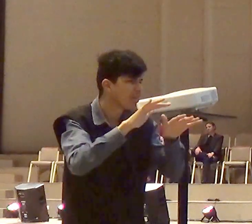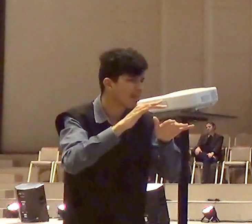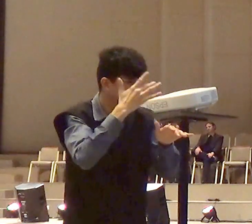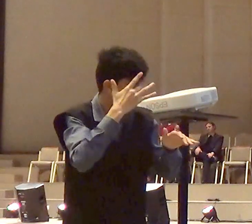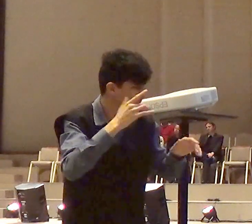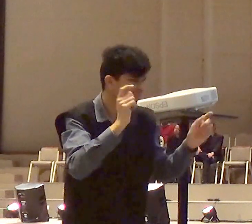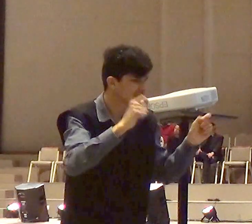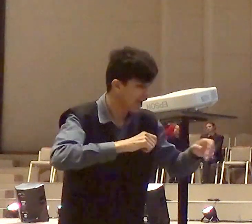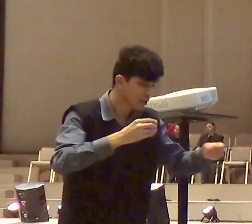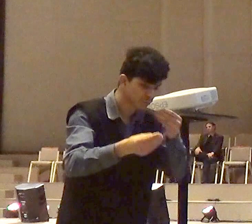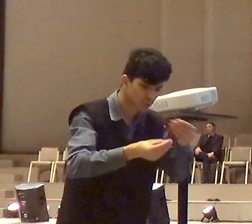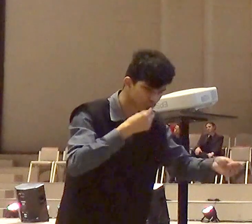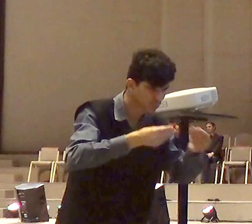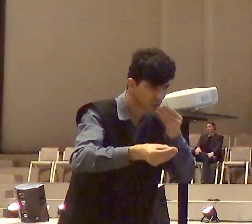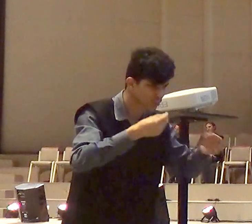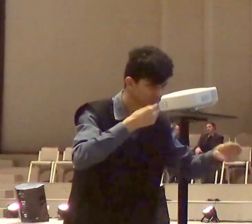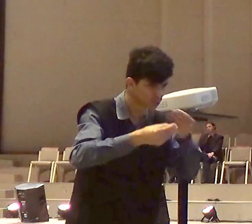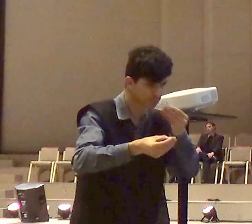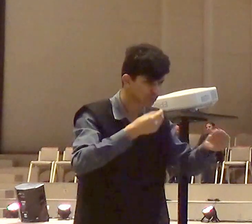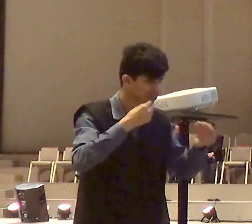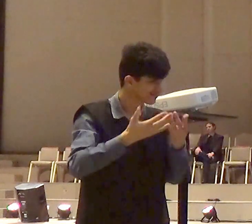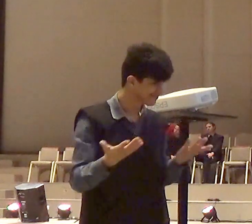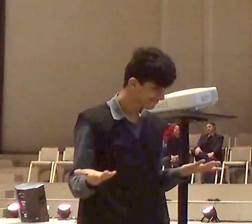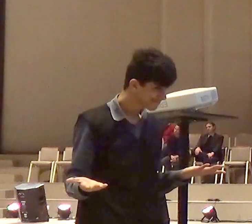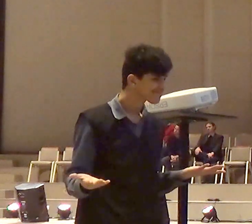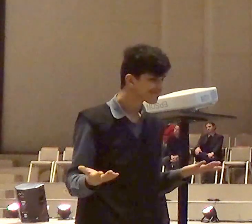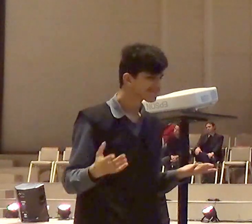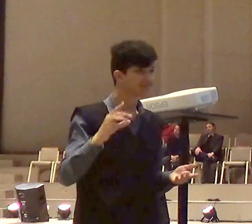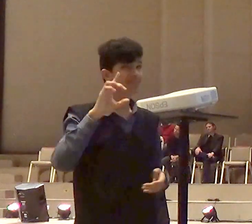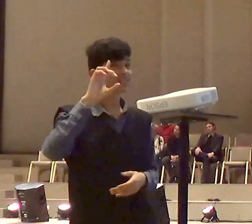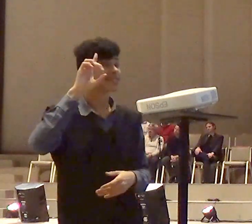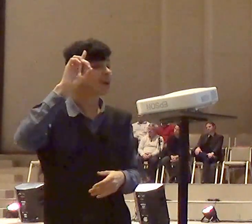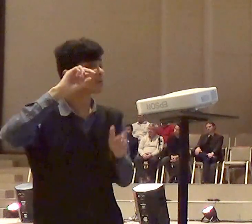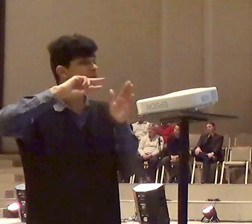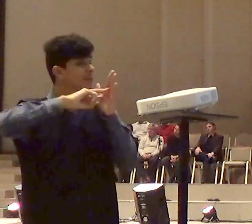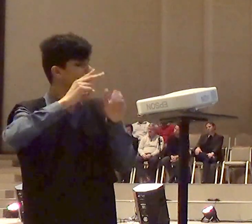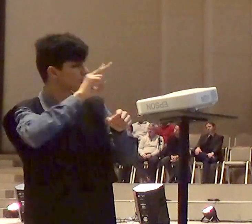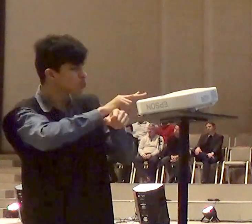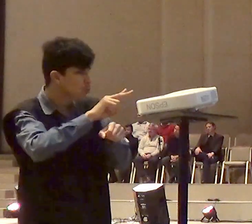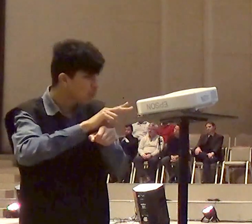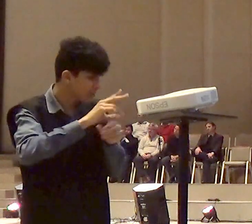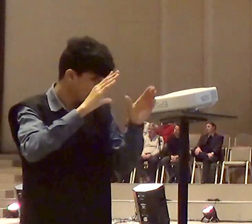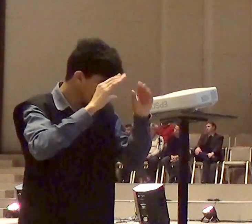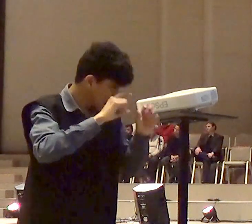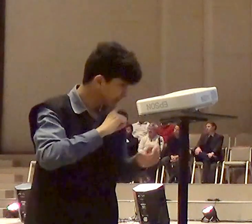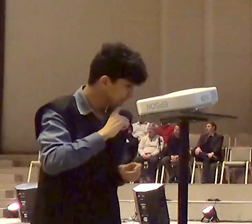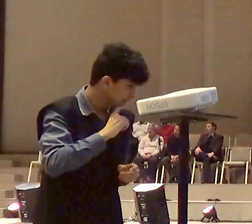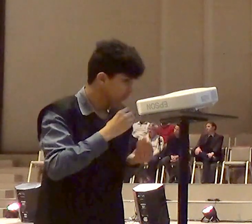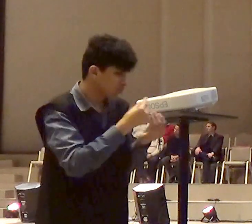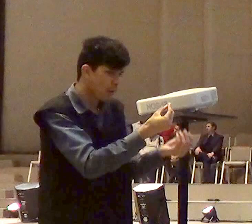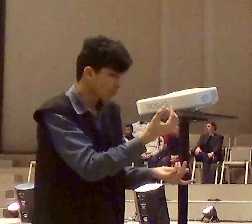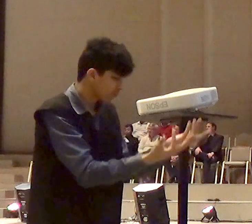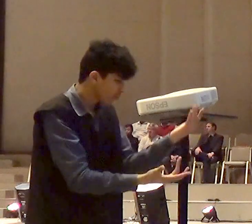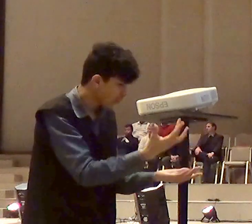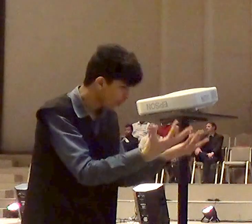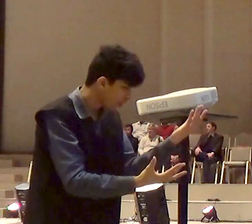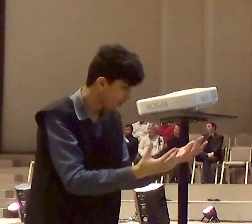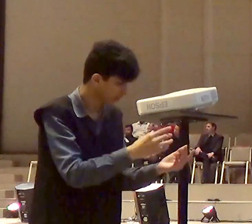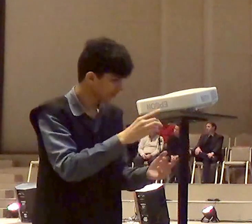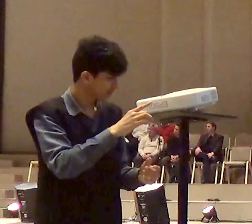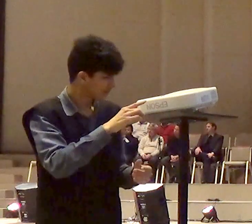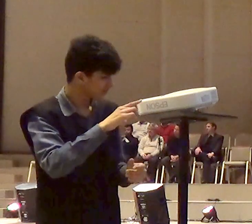essas causas diante dos Homens A gente não vê isso E aí nesse